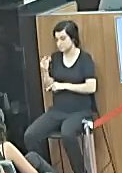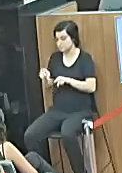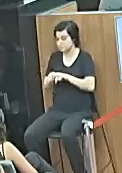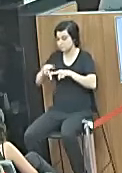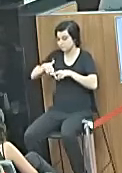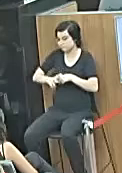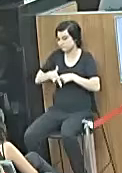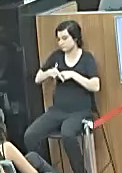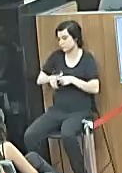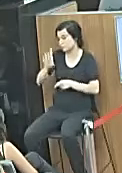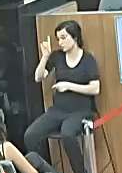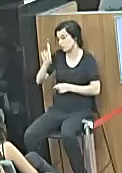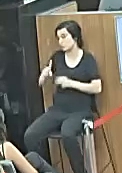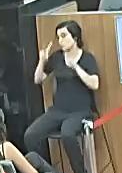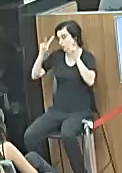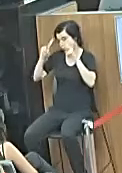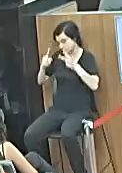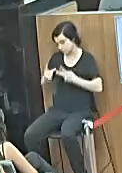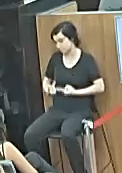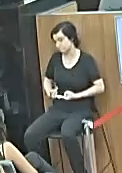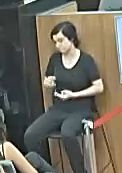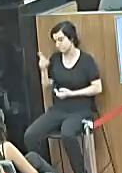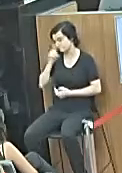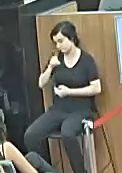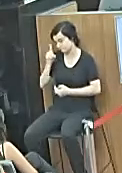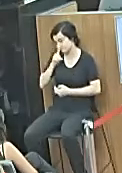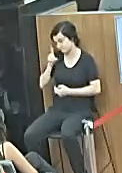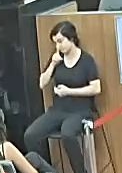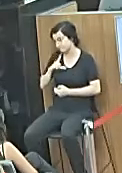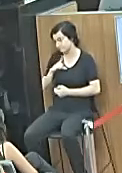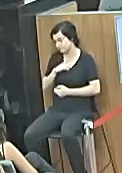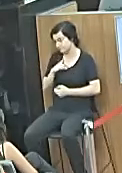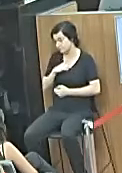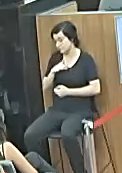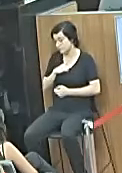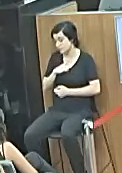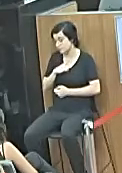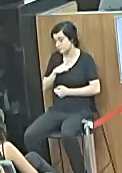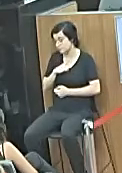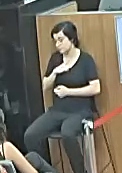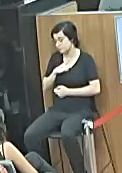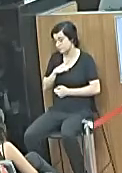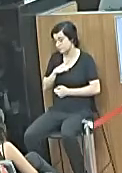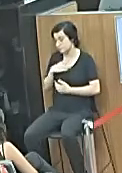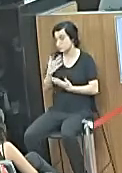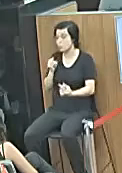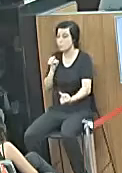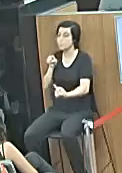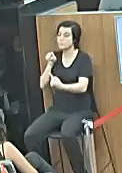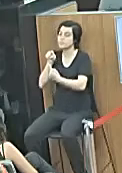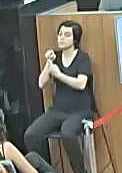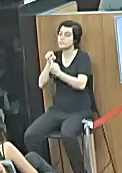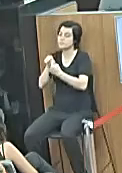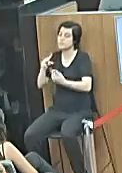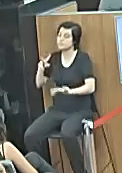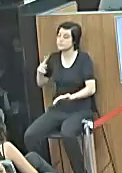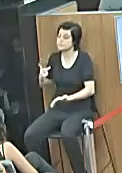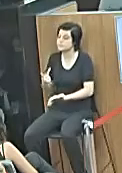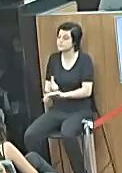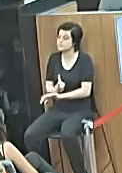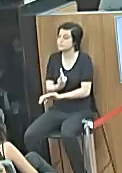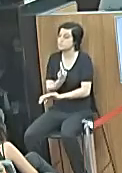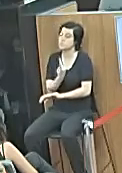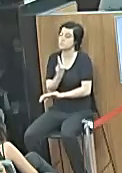humanos é do programa 0 40 e 60 46 a fim de realizar